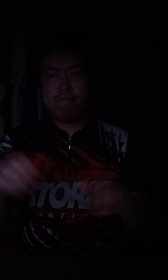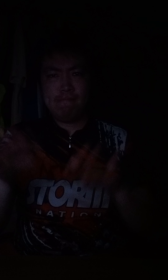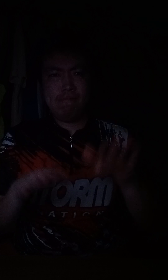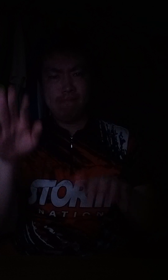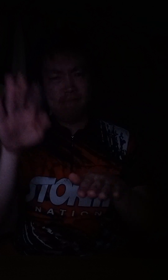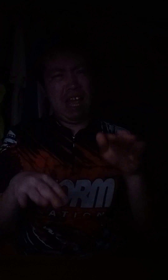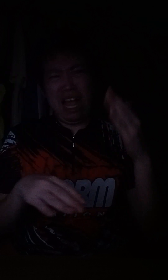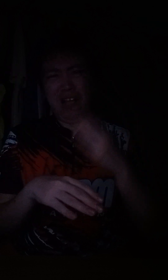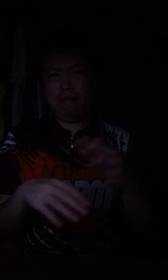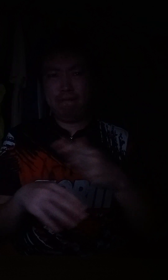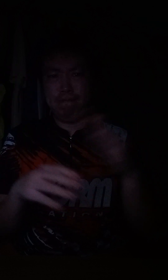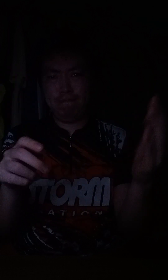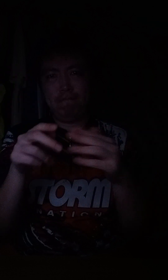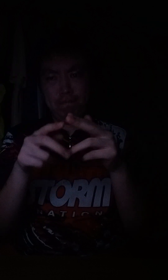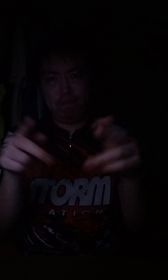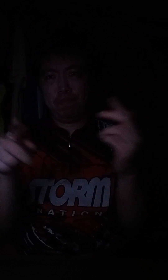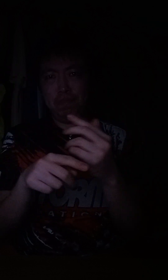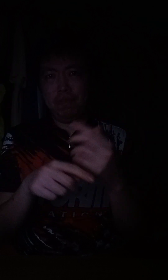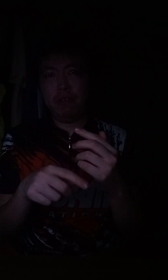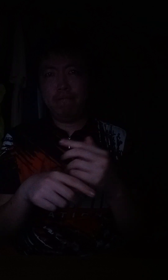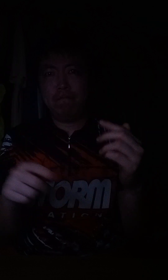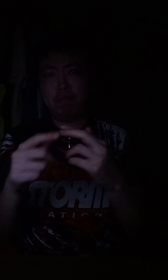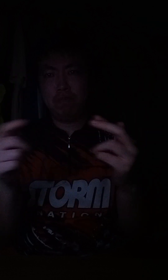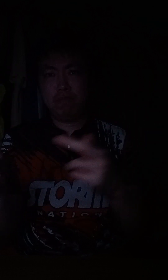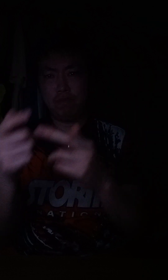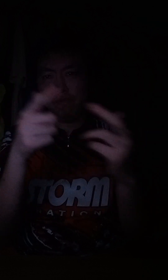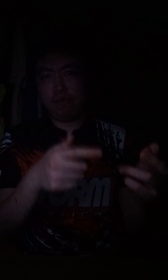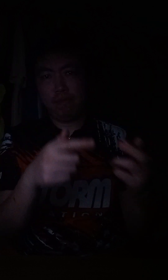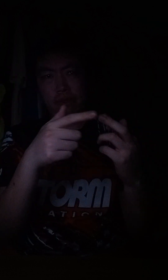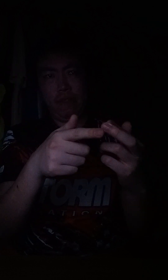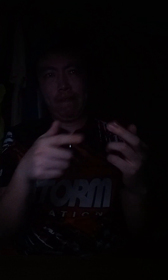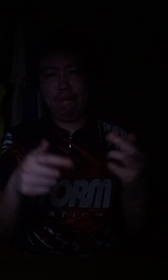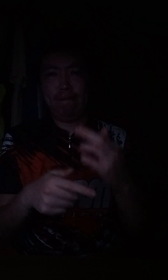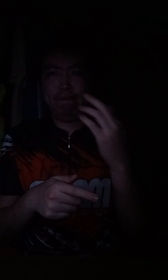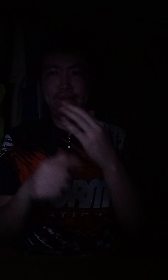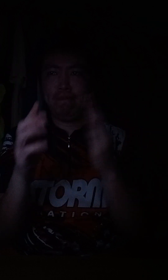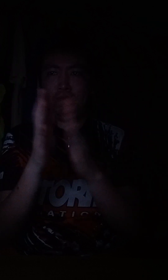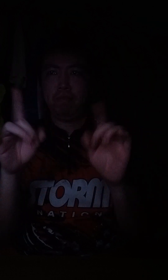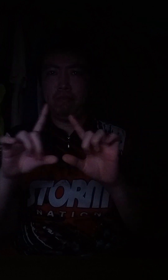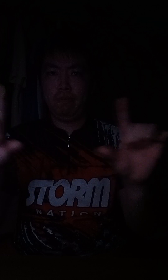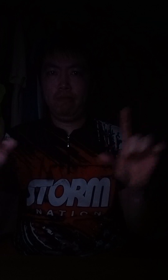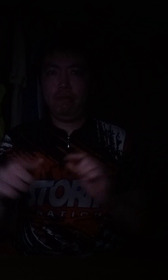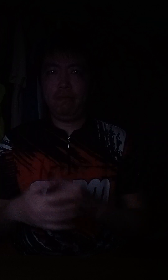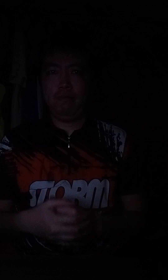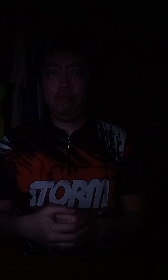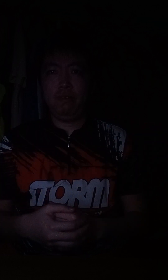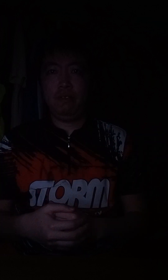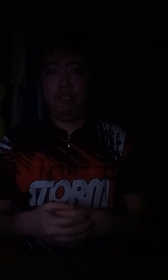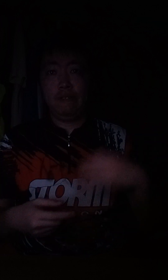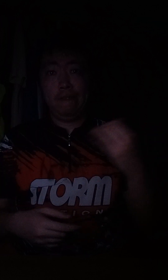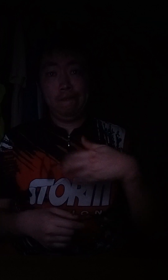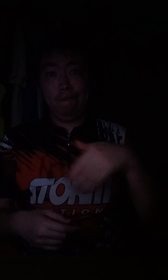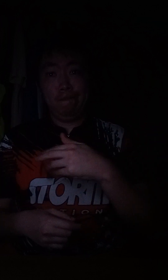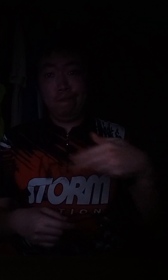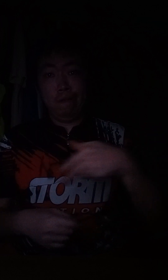작동되지 않아 앞차를 들이받지 않으려고 도로 옆 공터로 들어갔다라고 경찰에 말했습니다. 실제로 버스가 방향을 튼